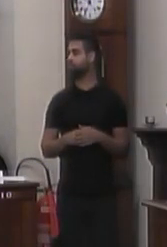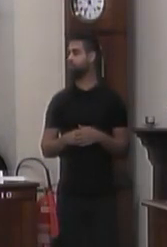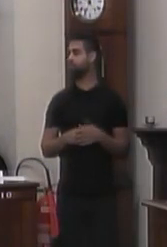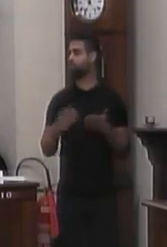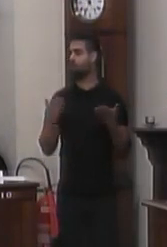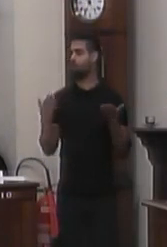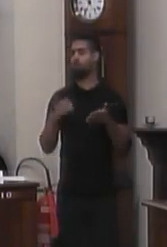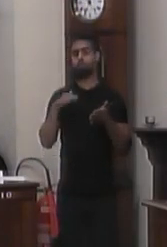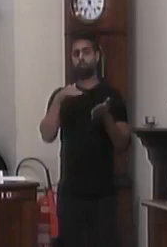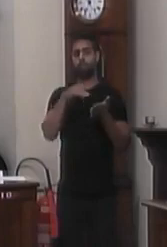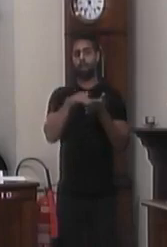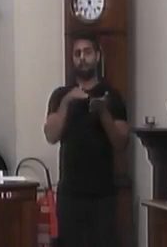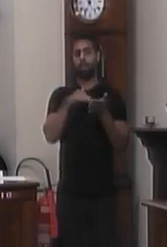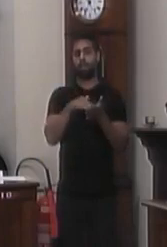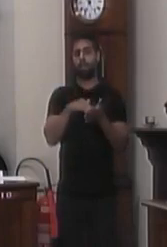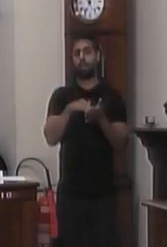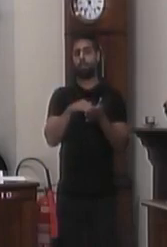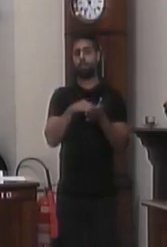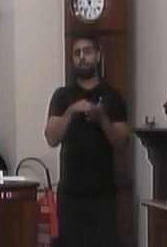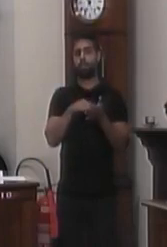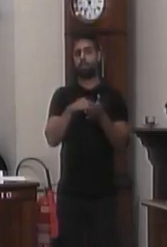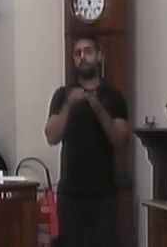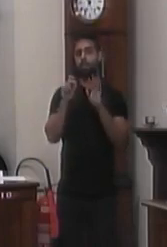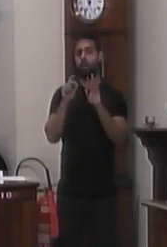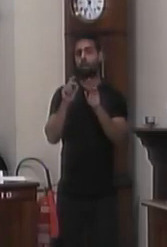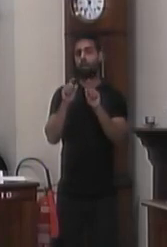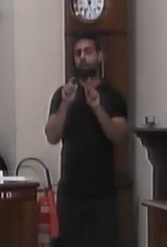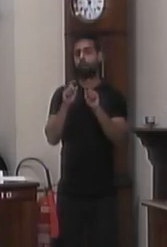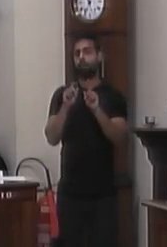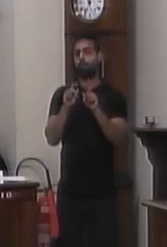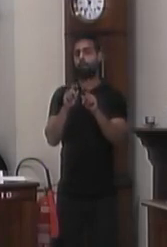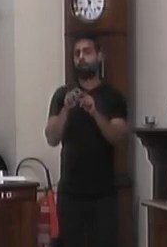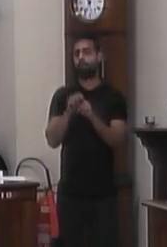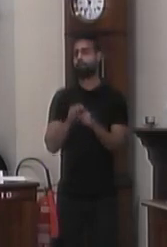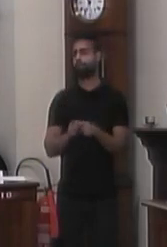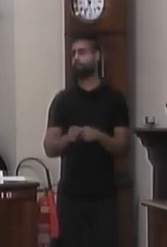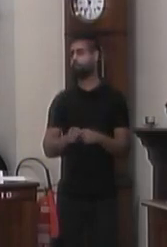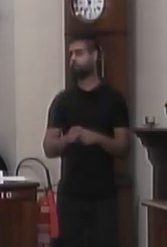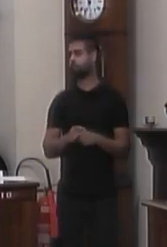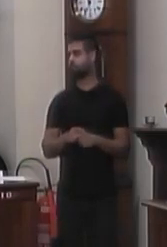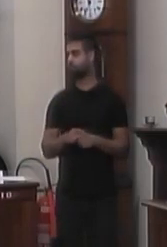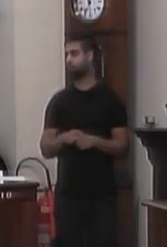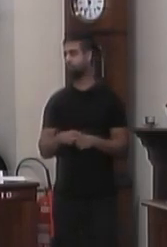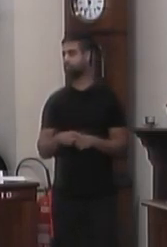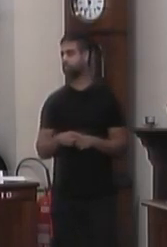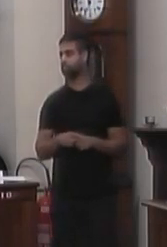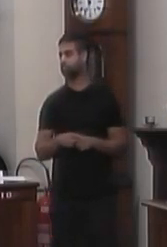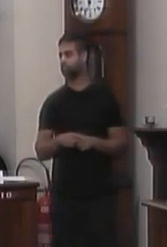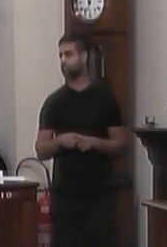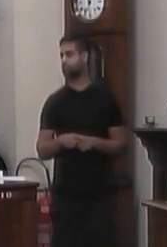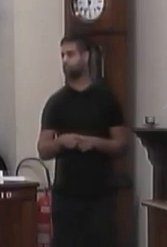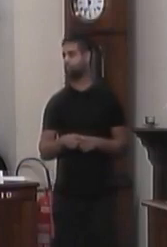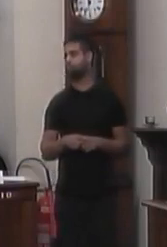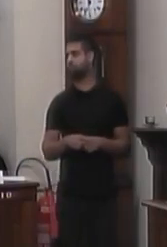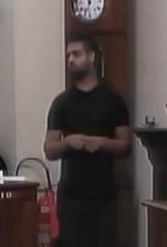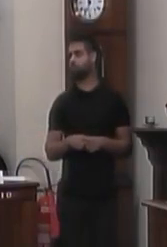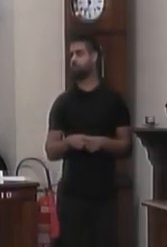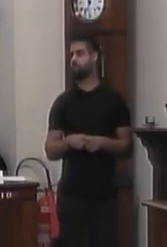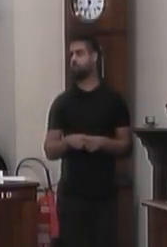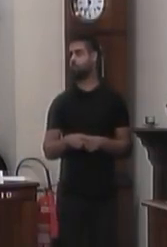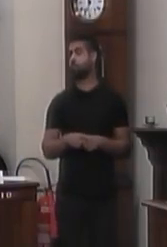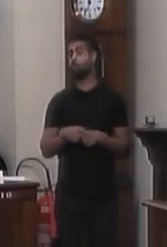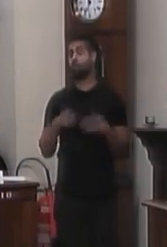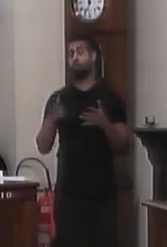de Fazenda, você vê o município hoje, vamos dizer assim, bem saneado. O prefeito hoje, ele